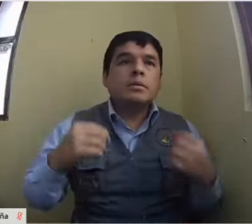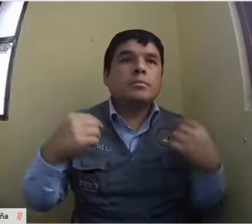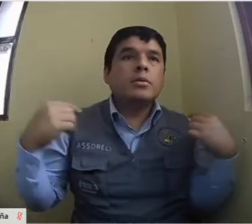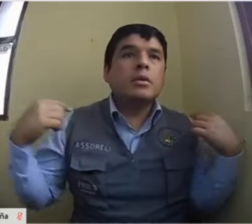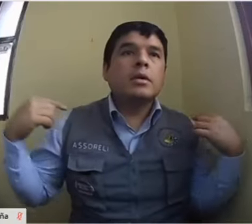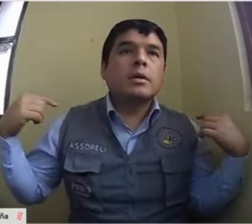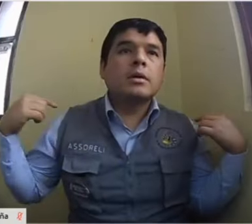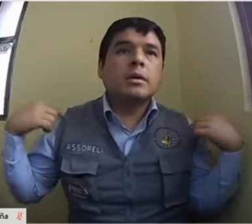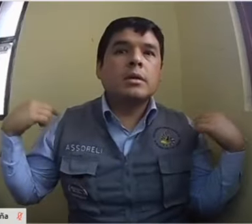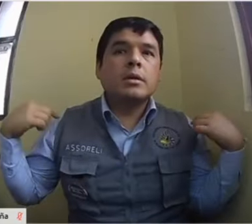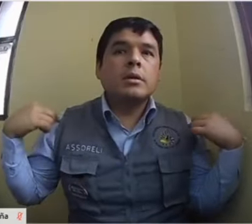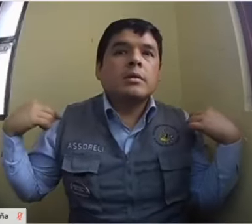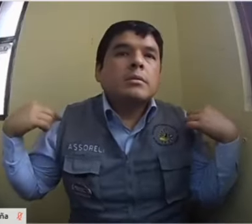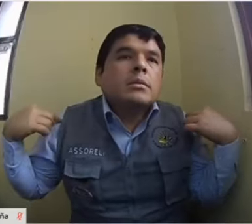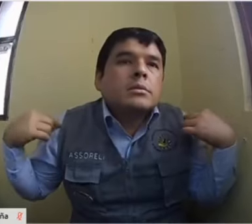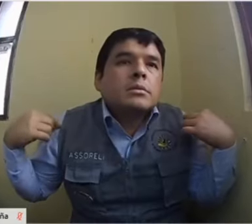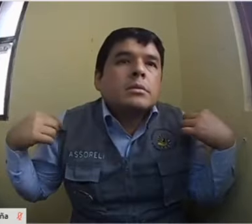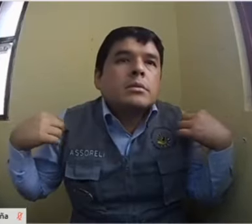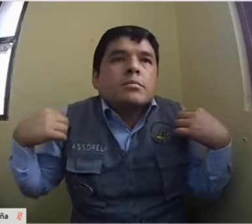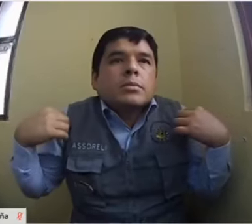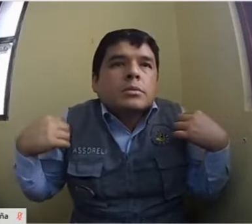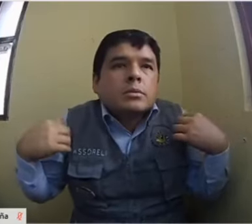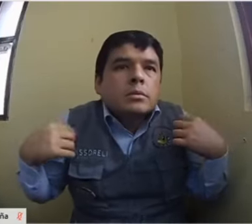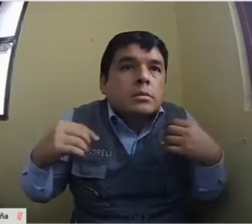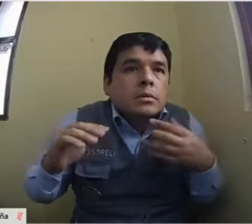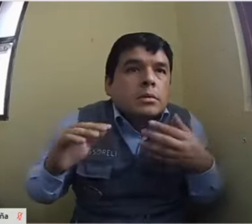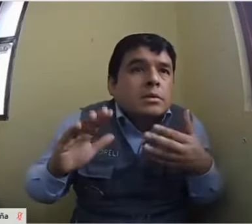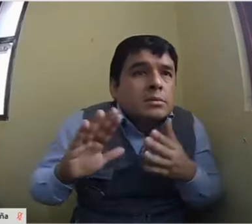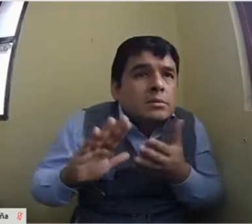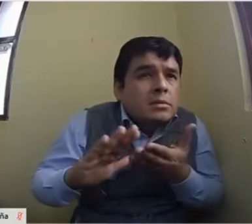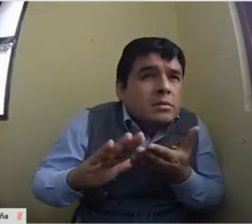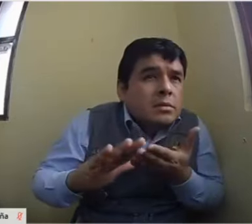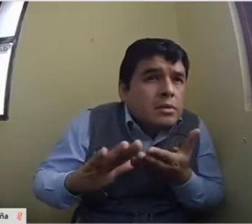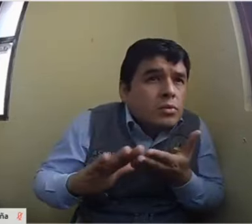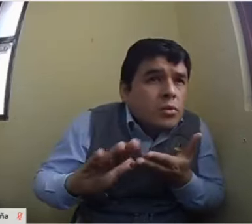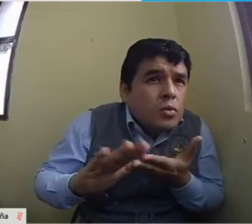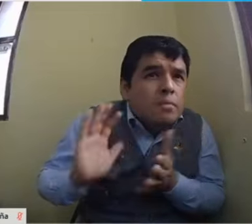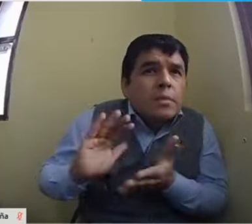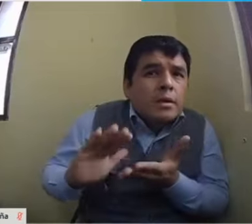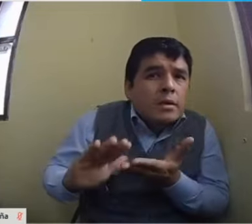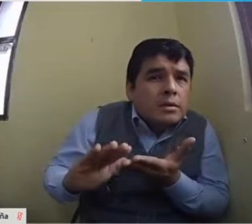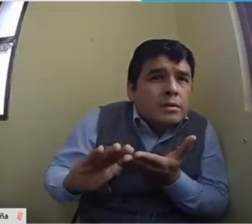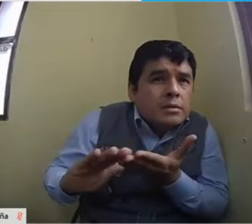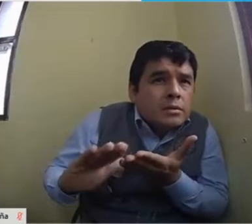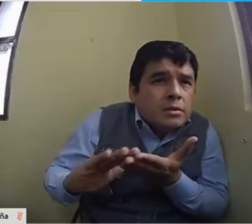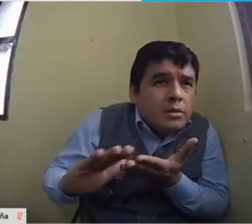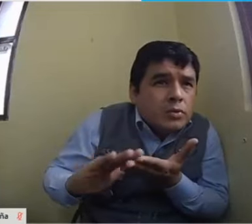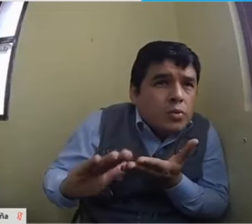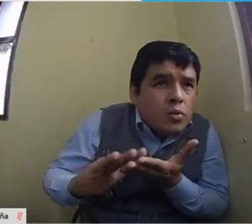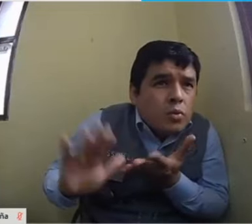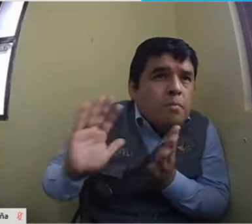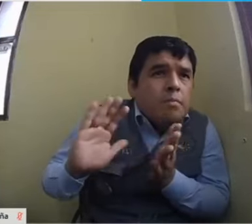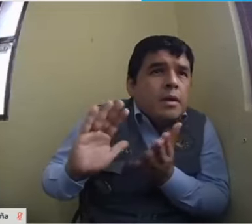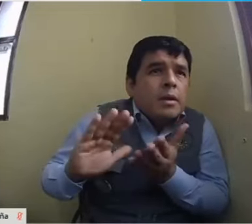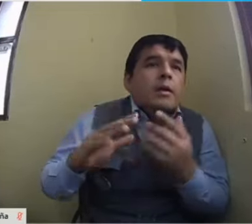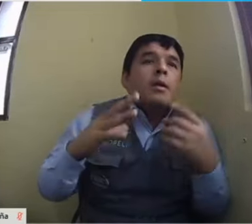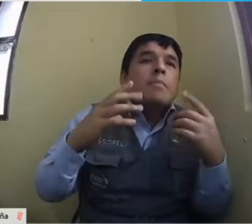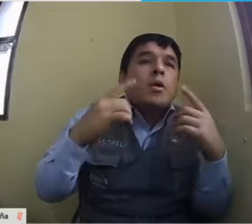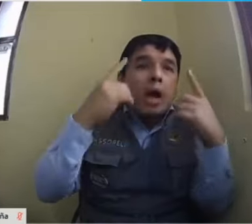Disculpa, exacto. Los hombros un poco contraídos, disculpa.